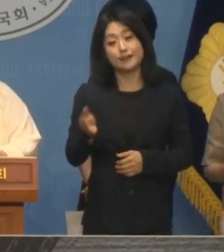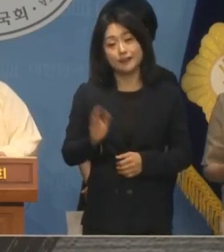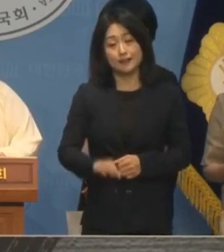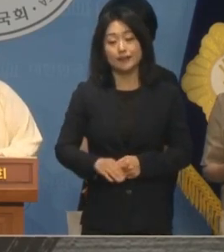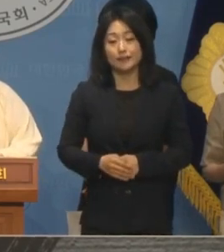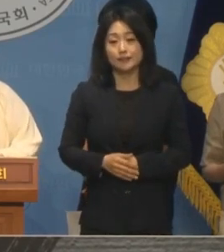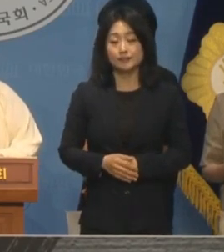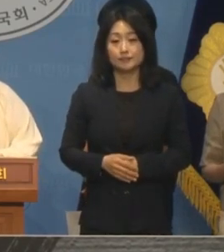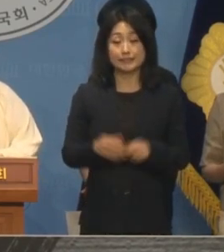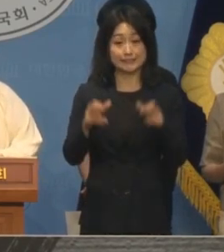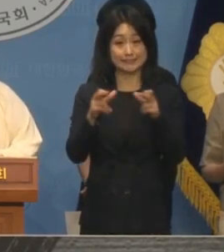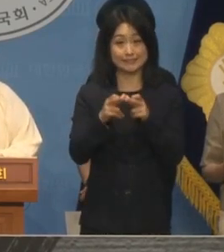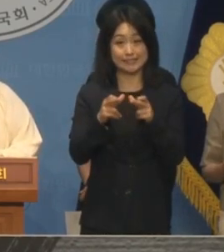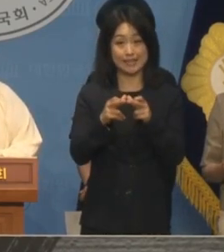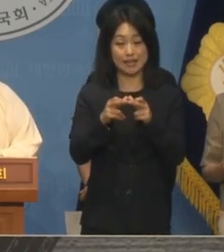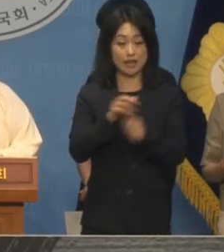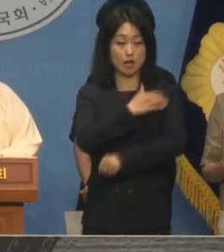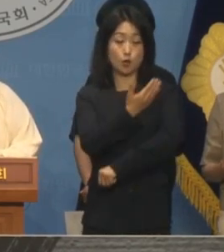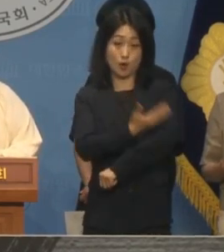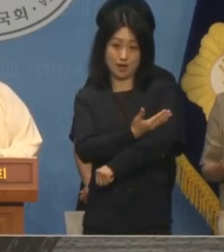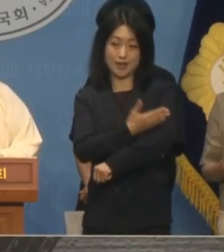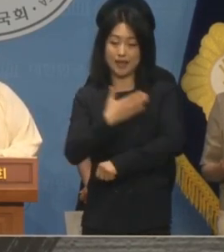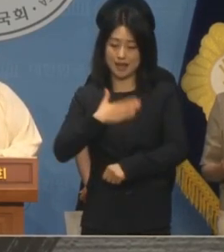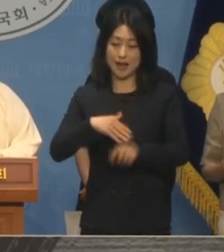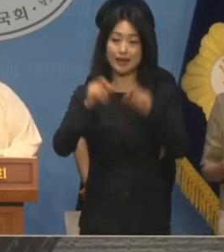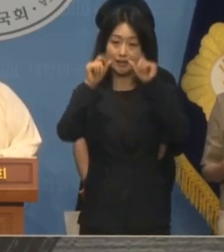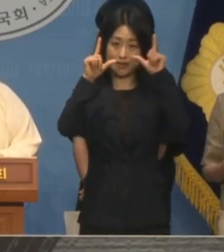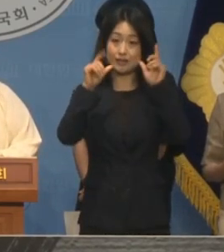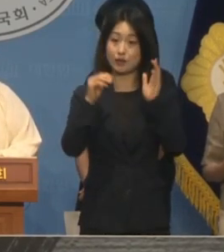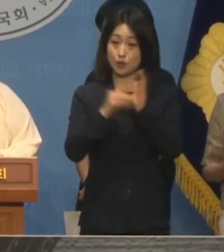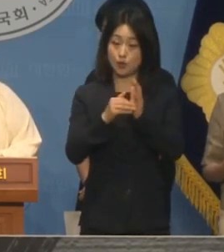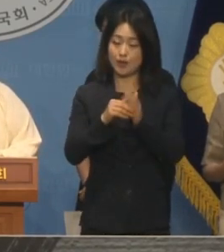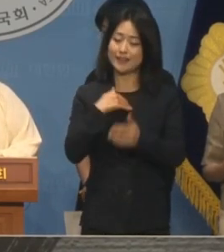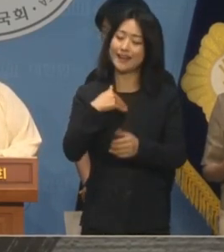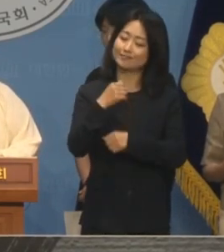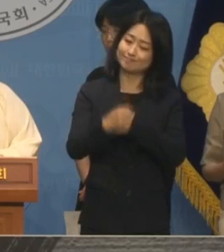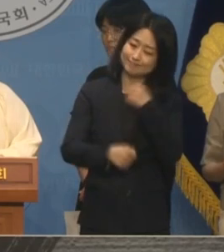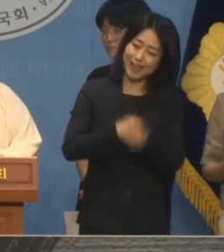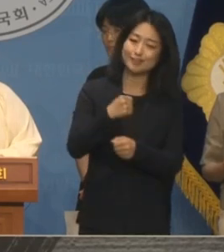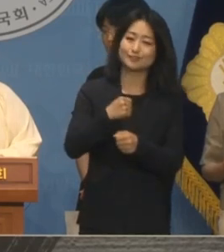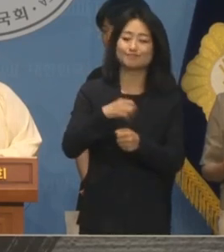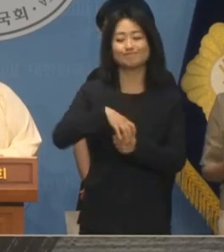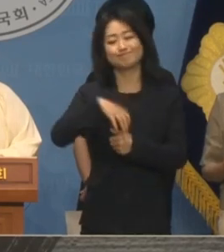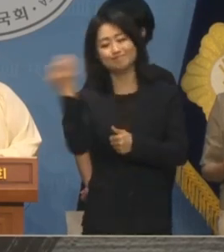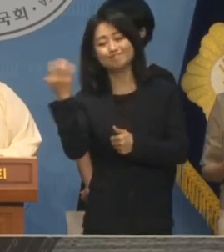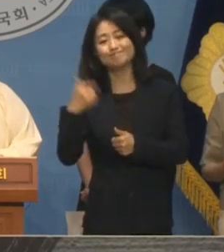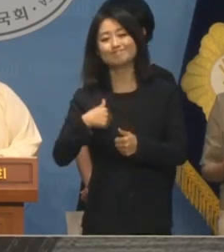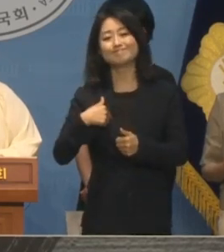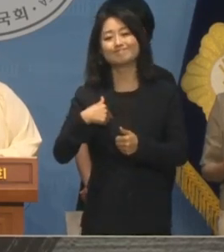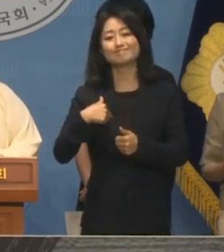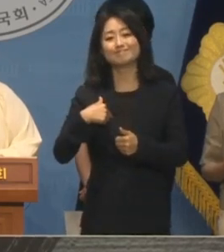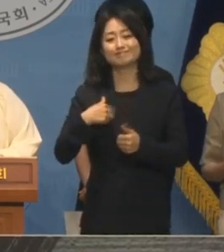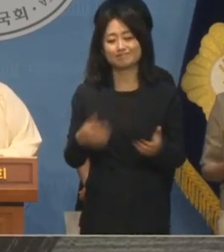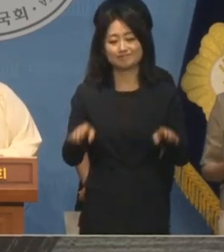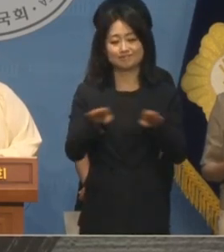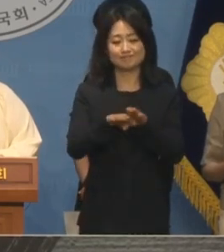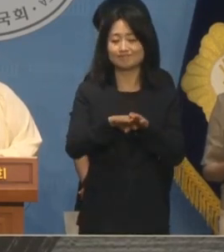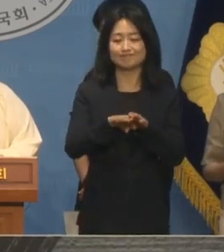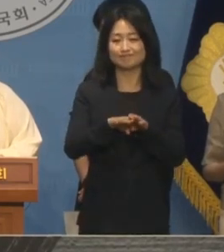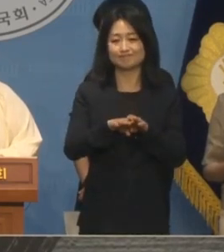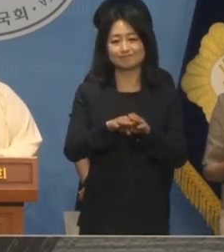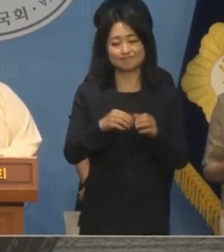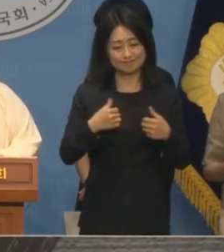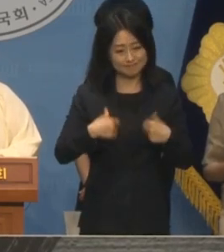그러다가 장애인 권리를 알게 되면서 자유를 찾아 용기를 내서 탈시설을